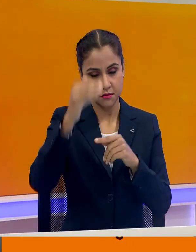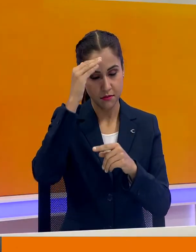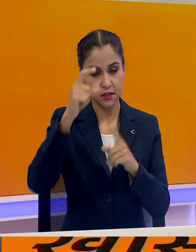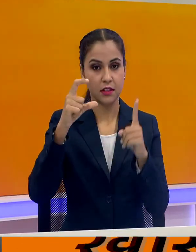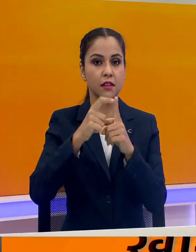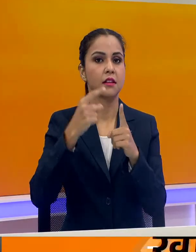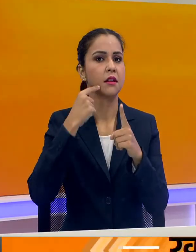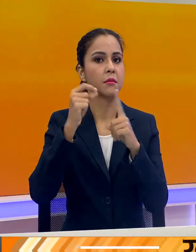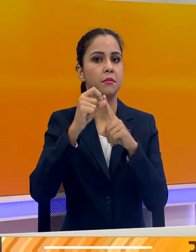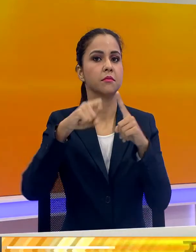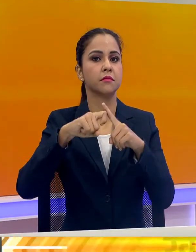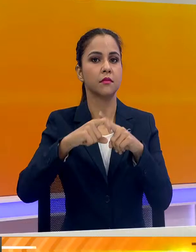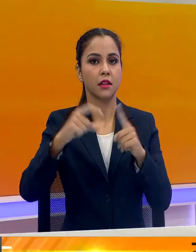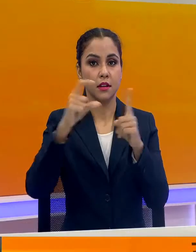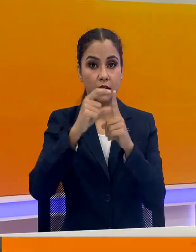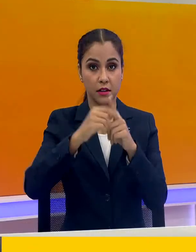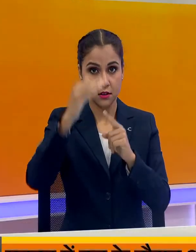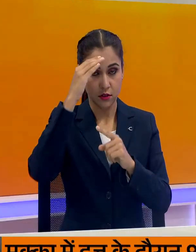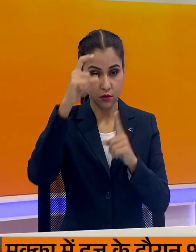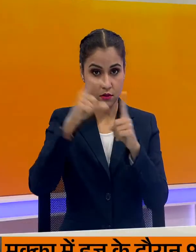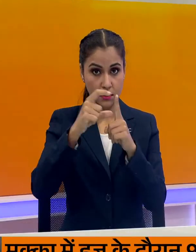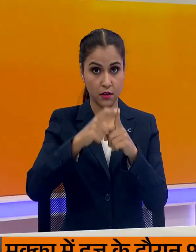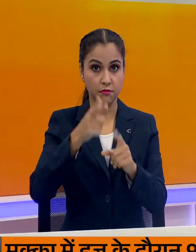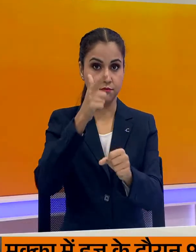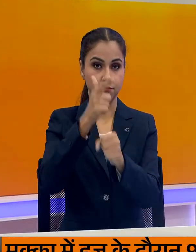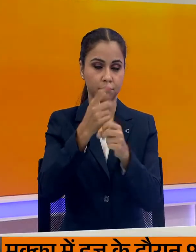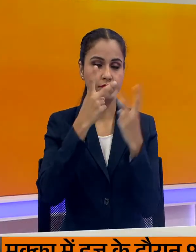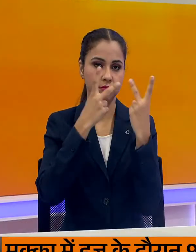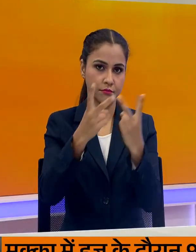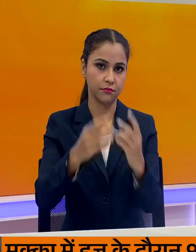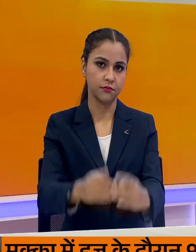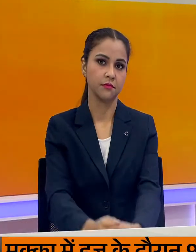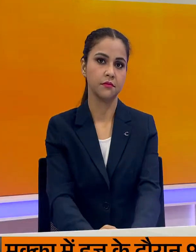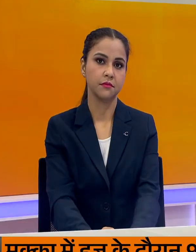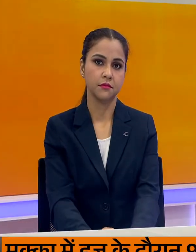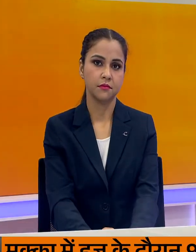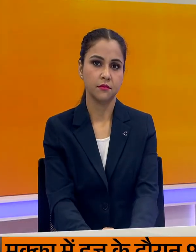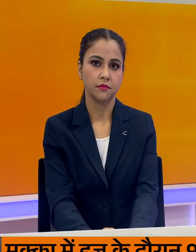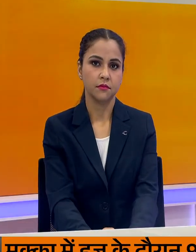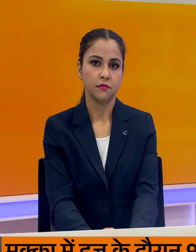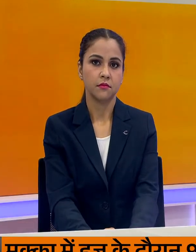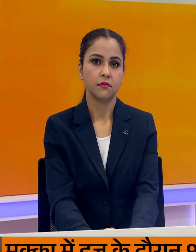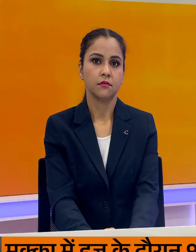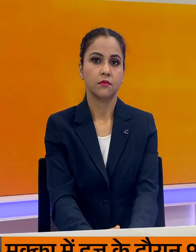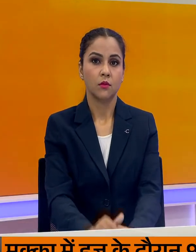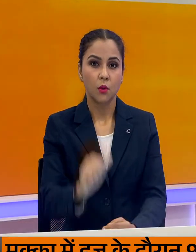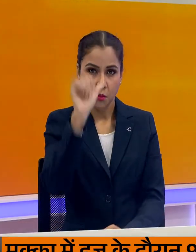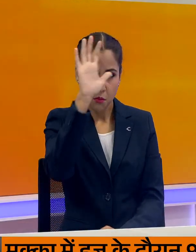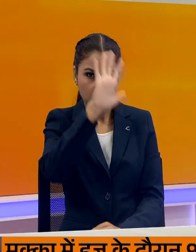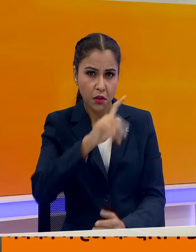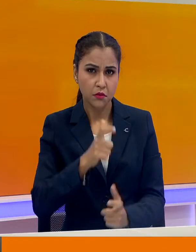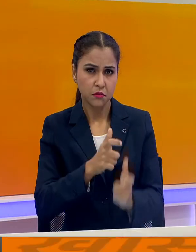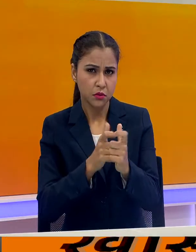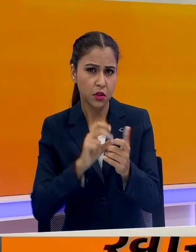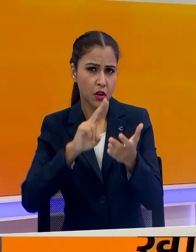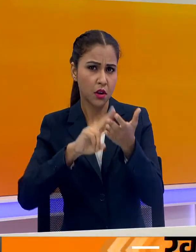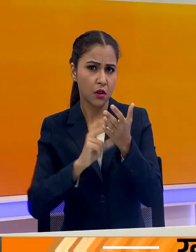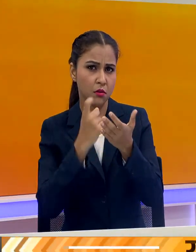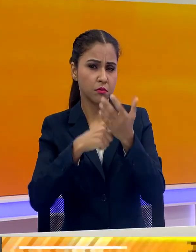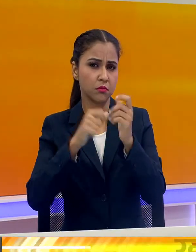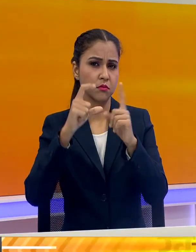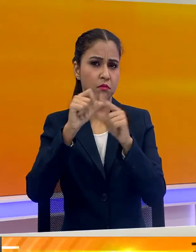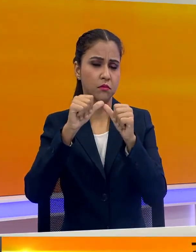दीपिका, डीडी न्यूज़ के लिए, दिल्ली यूनिवर्सिटी से। और भारतीय सेना ने नॉर्दर्न फ्रंटियर